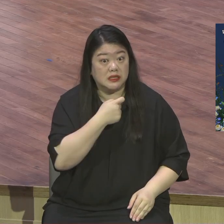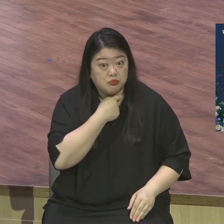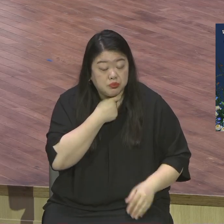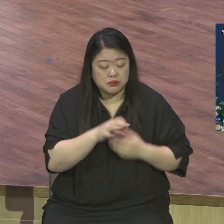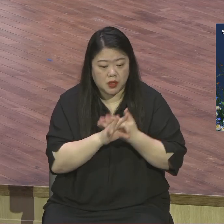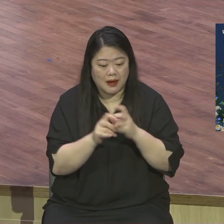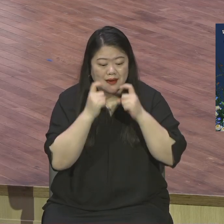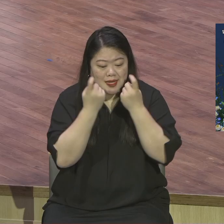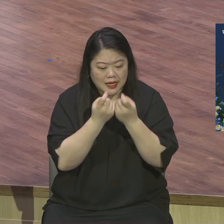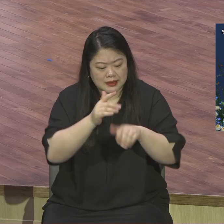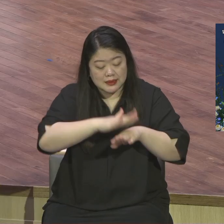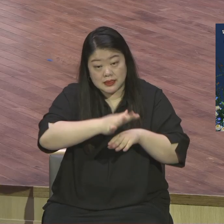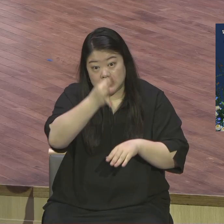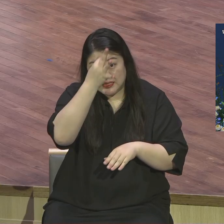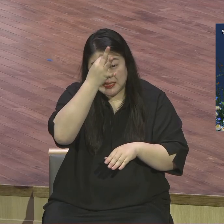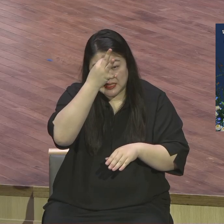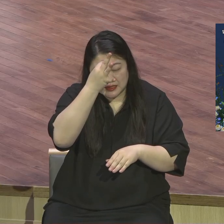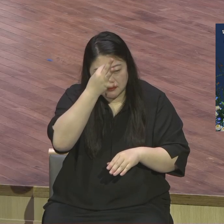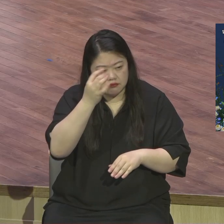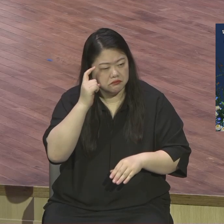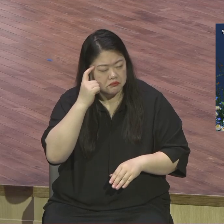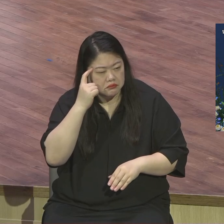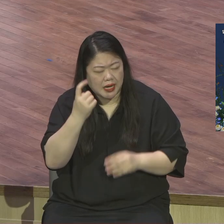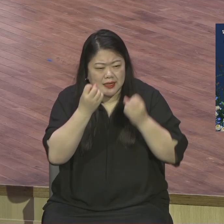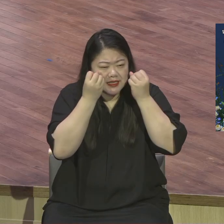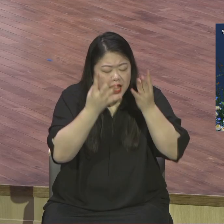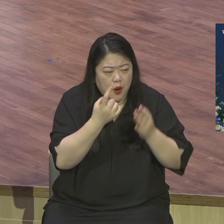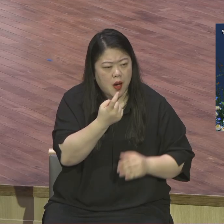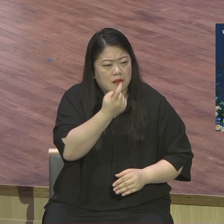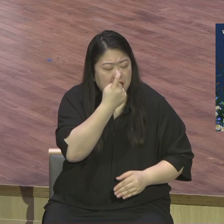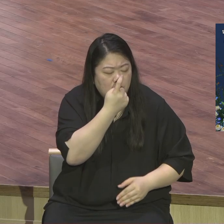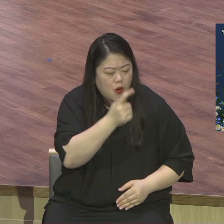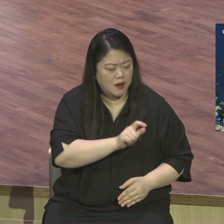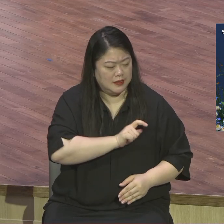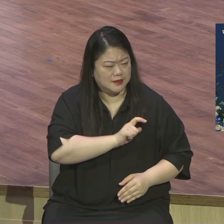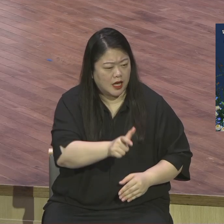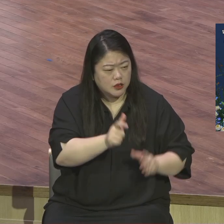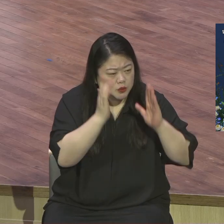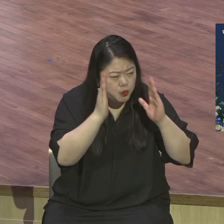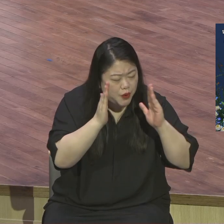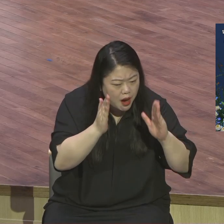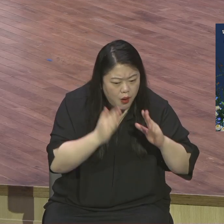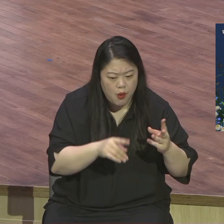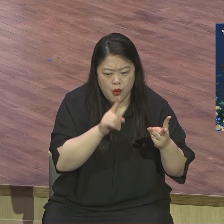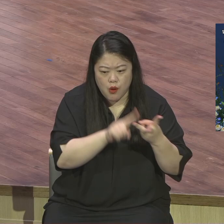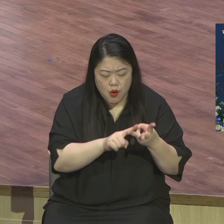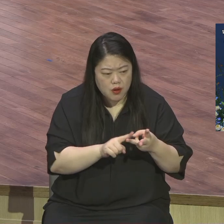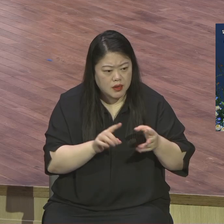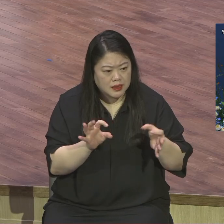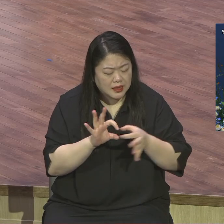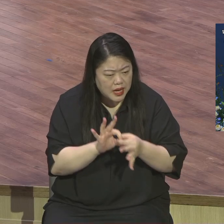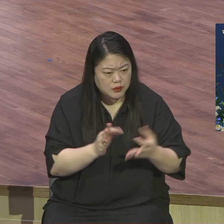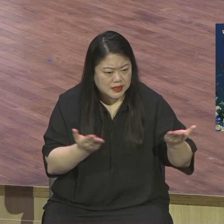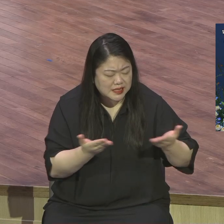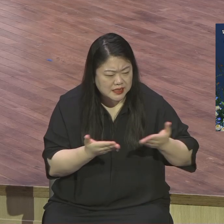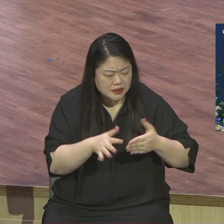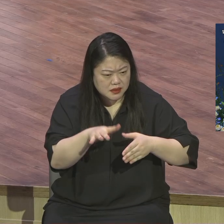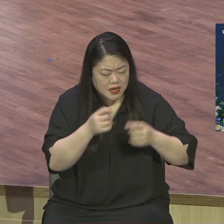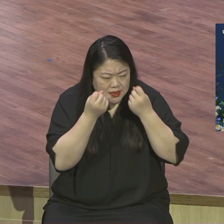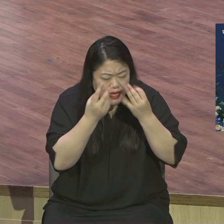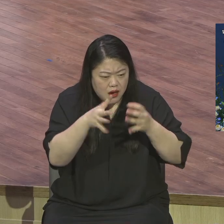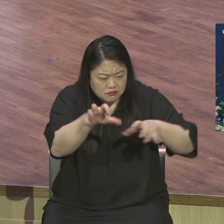그렇지 않아 자꾸 개발해 나와야 됩니다 그렇지 않고 다 고정되어 있으면 절대 인증 못 받아요